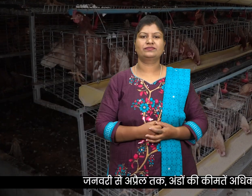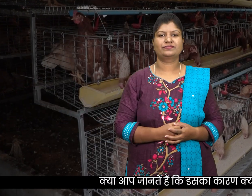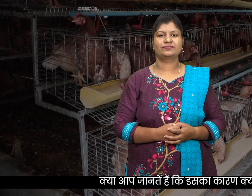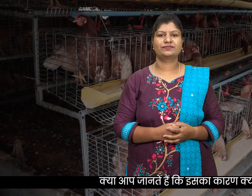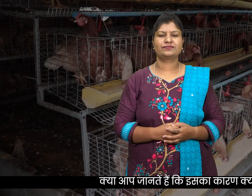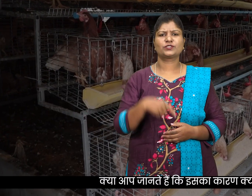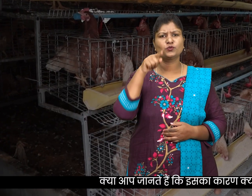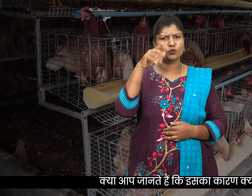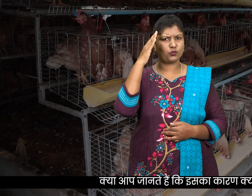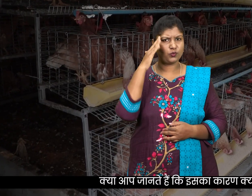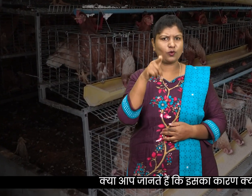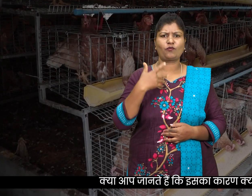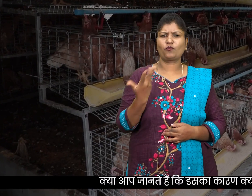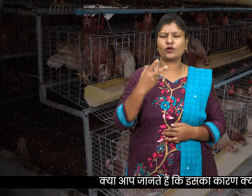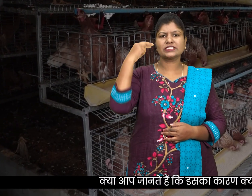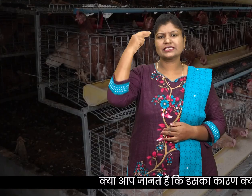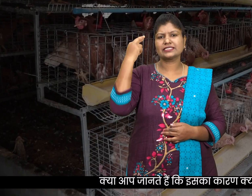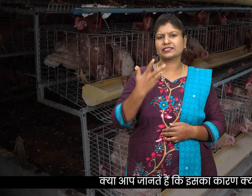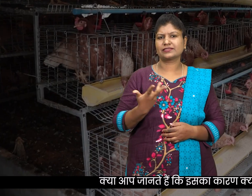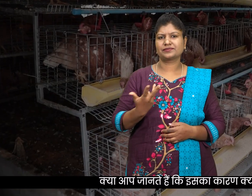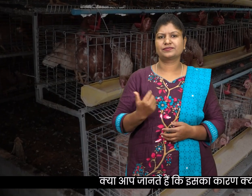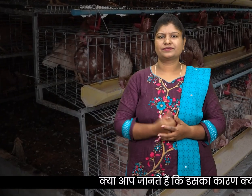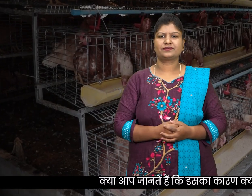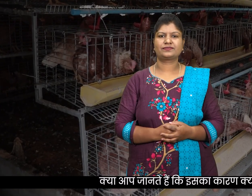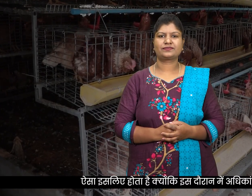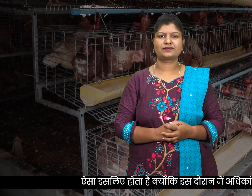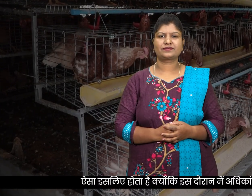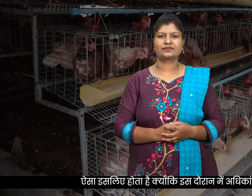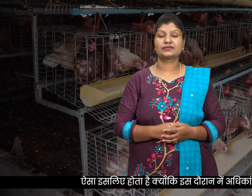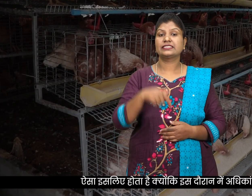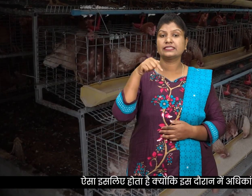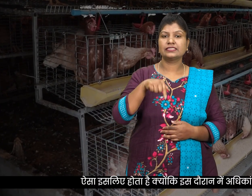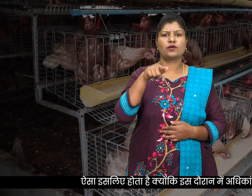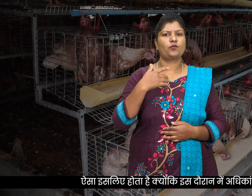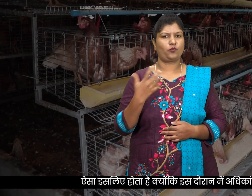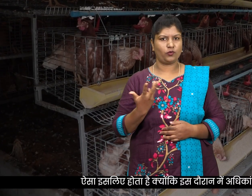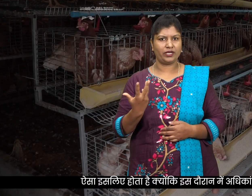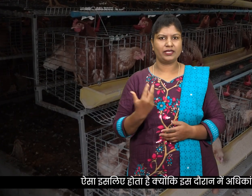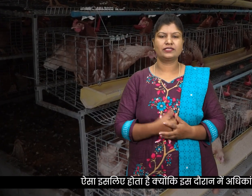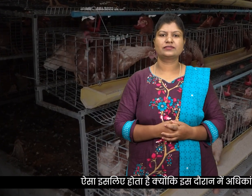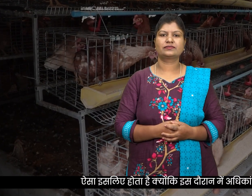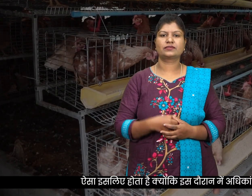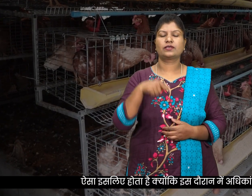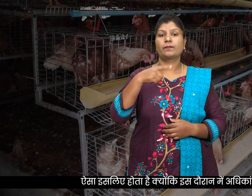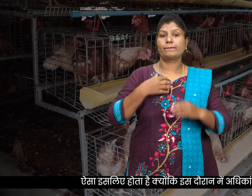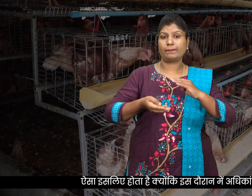क्या आप जानते हैं कि इसका कारण क्या है? ऐसा इसलिए होता है क्योंकि इस दौरान में